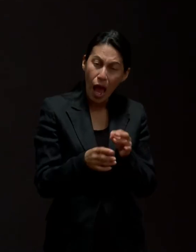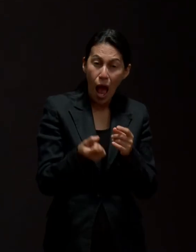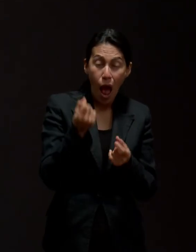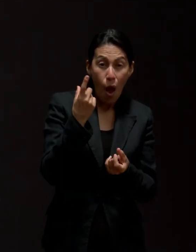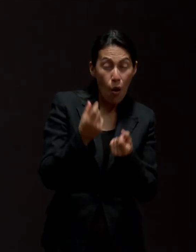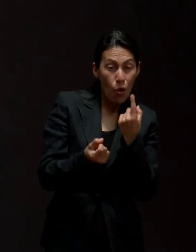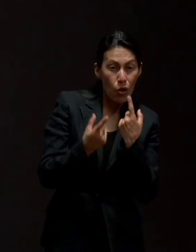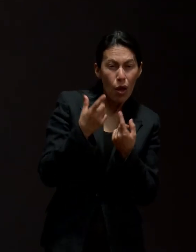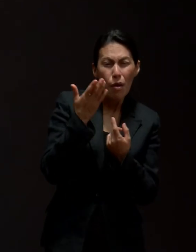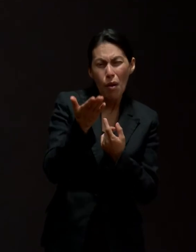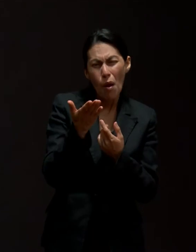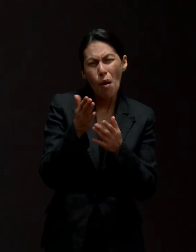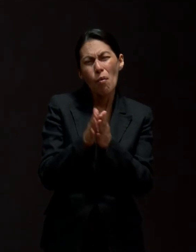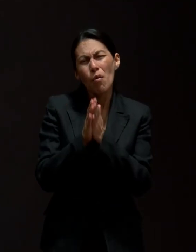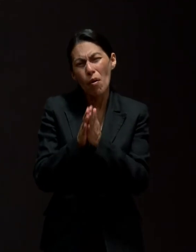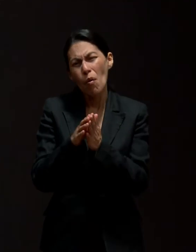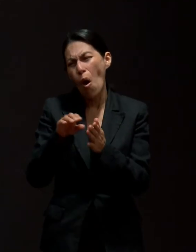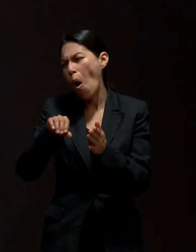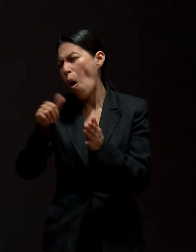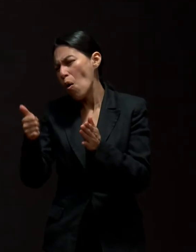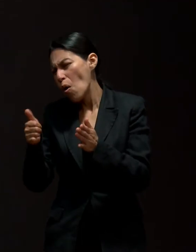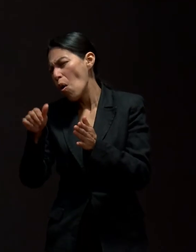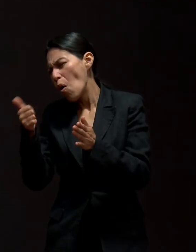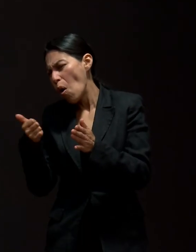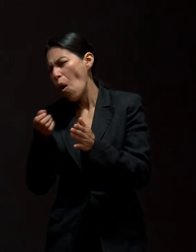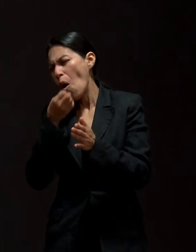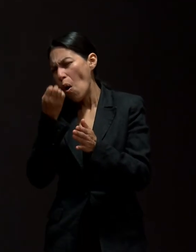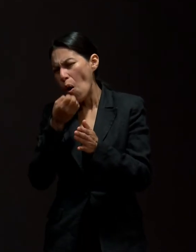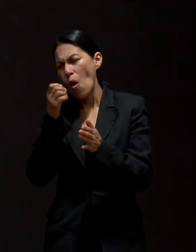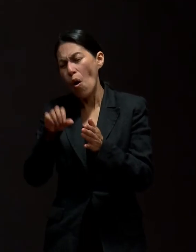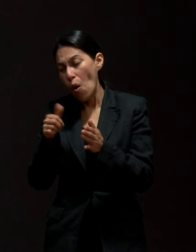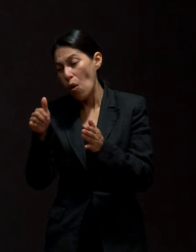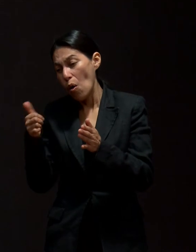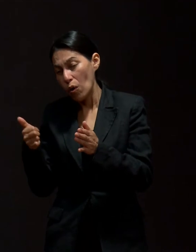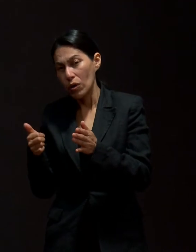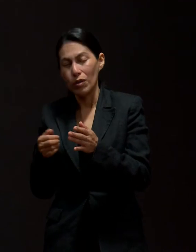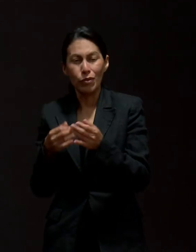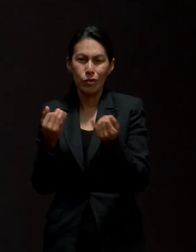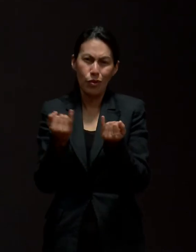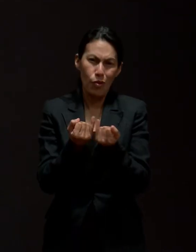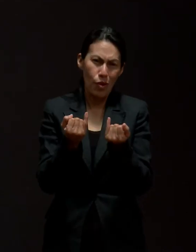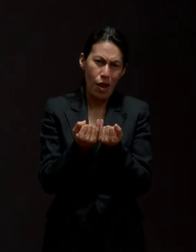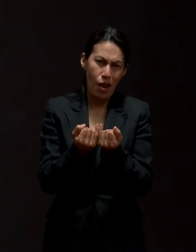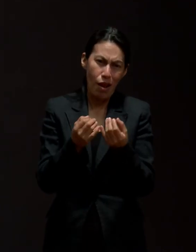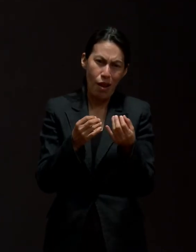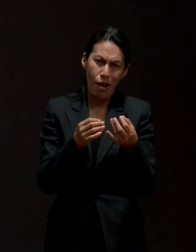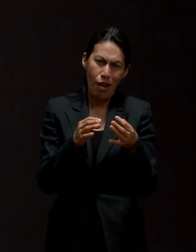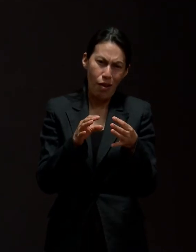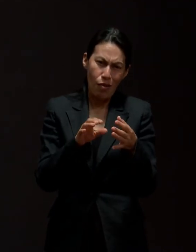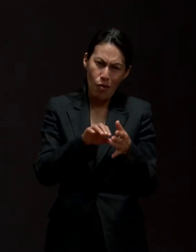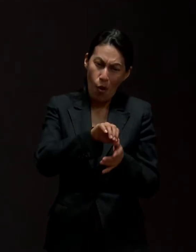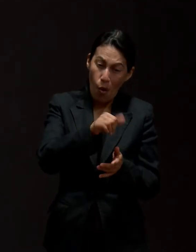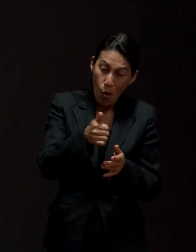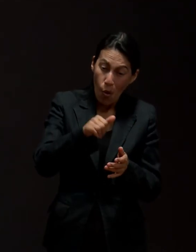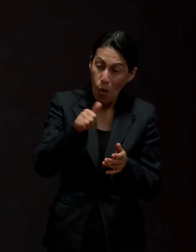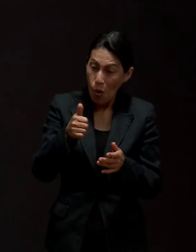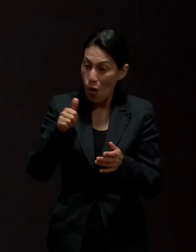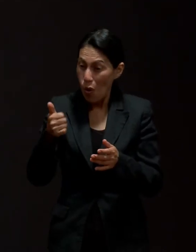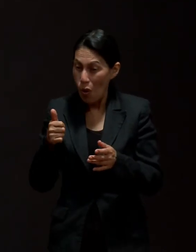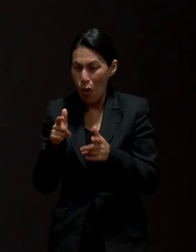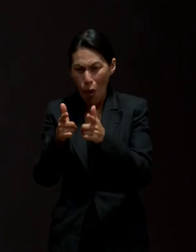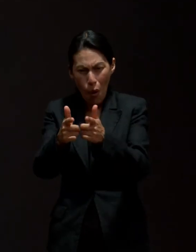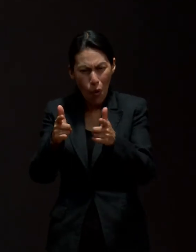que hay personas que nos piden orar por otros. Así que ya, la cadena va ampliándose. Así es.